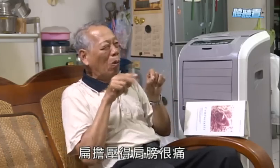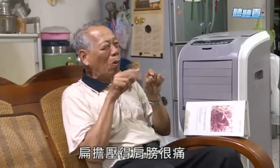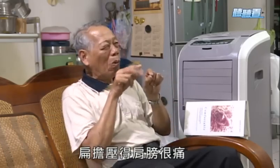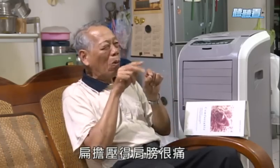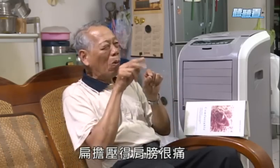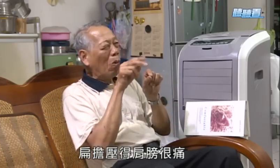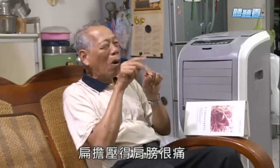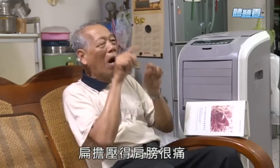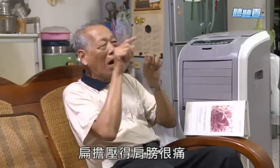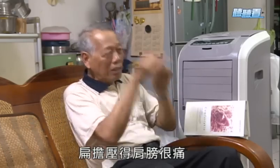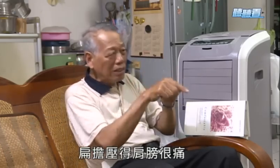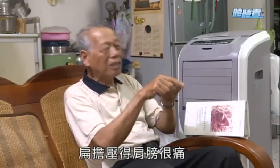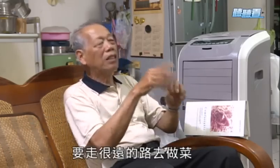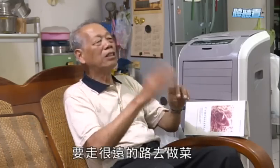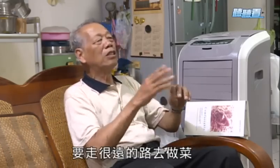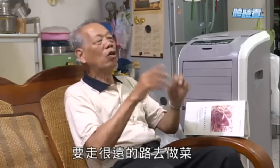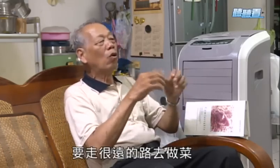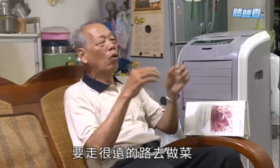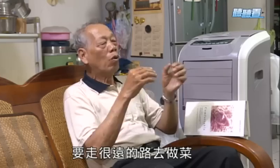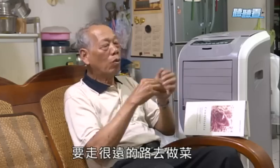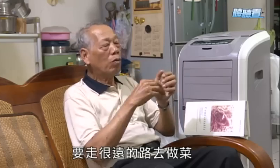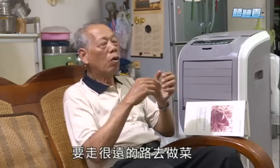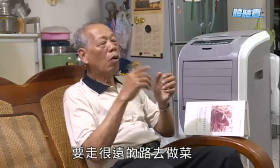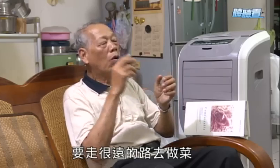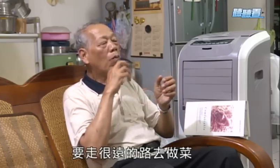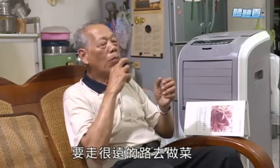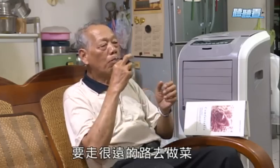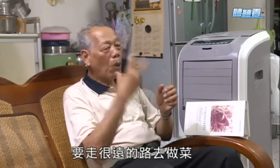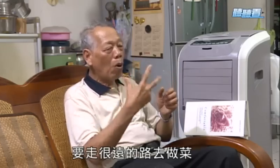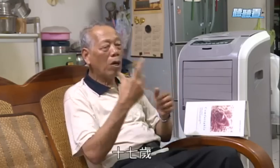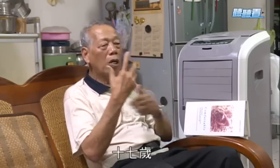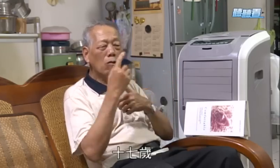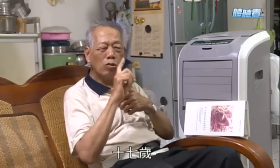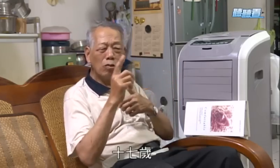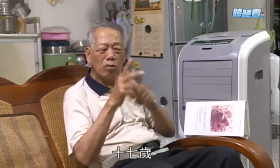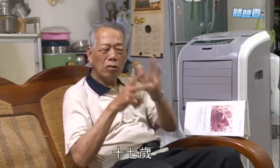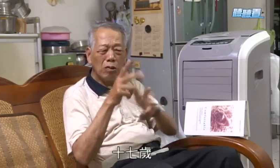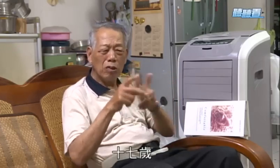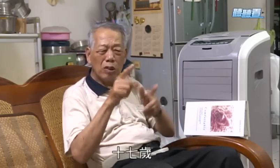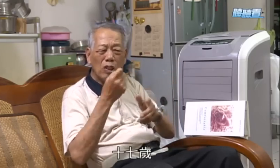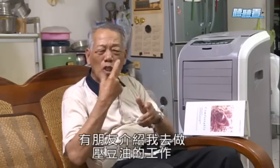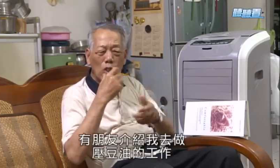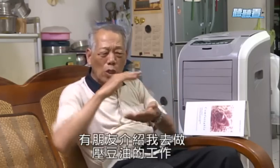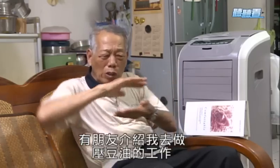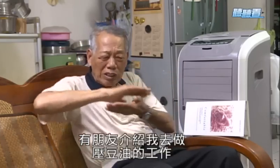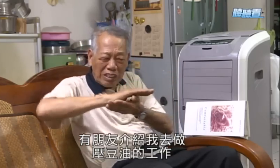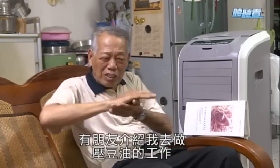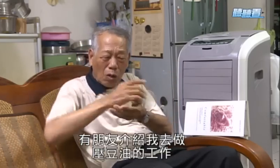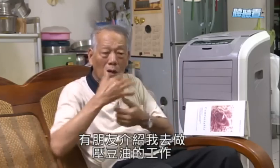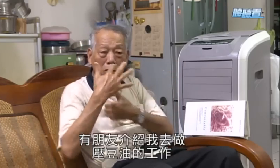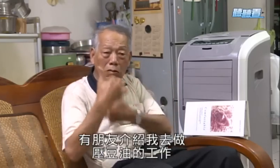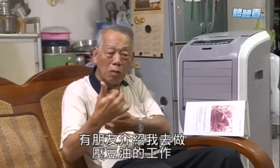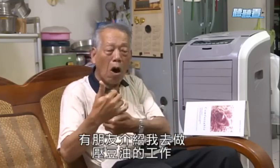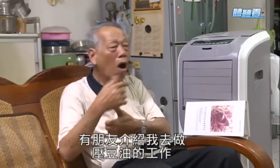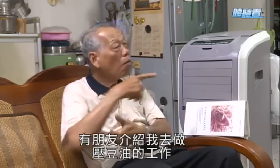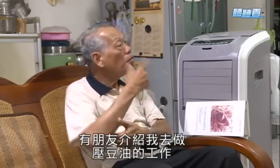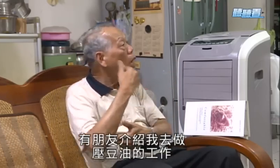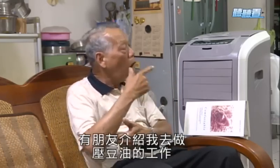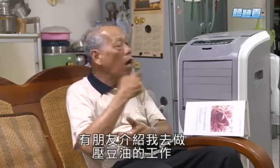肩膀很痛啊，要走很远的路去做菜。17岁呢，有朋友介绍我去做压豆油的